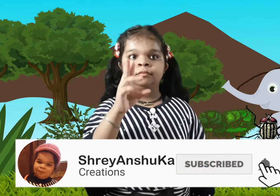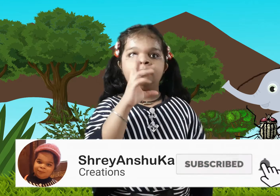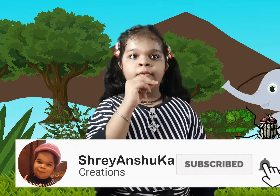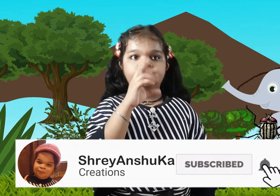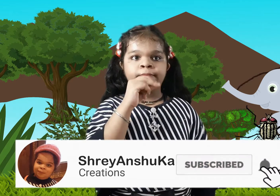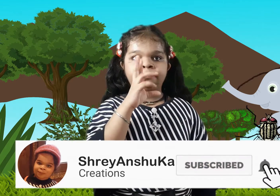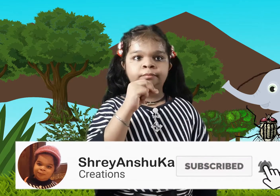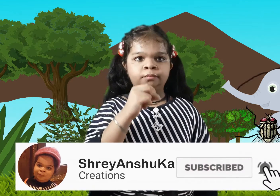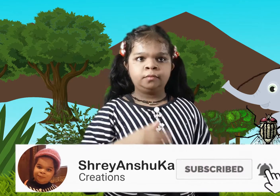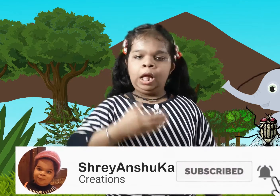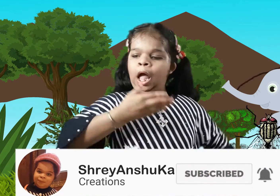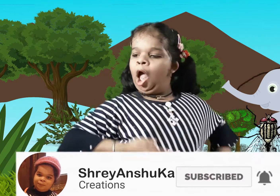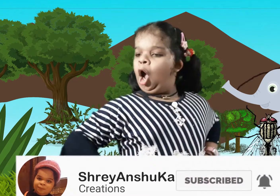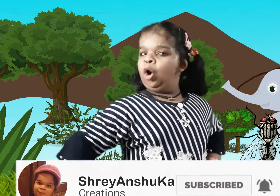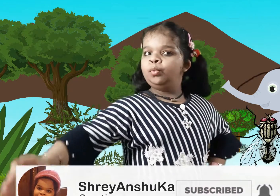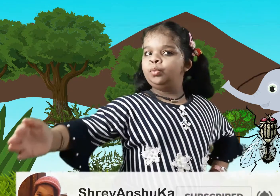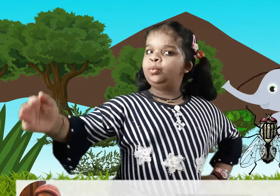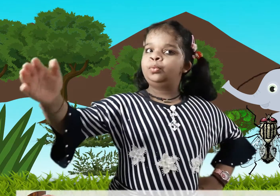हाथी, मुझे प्रणाम कर।